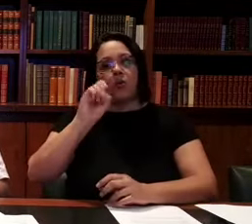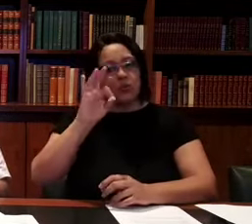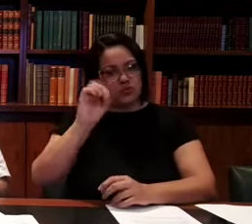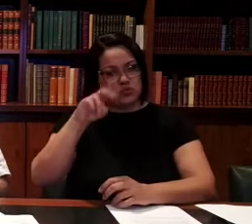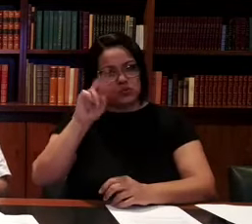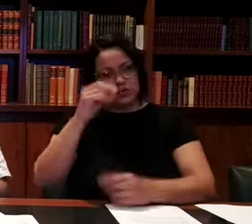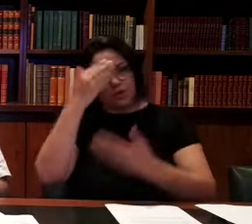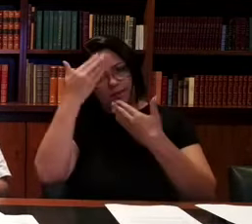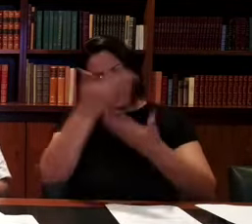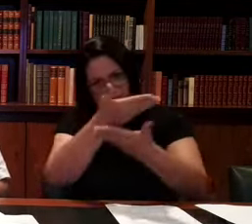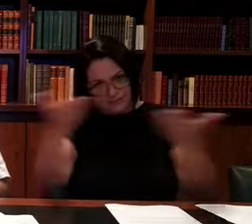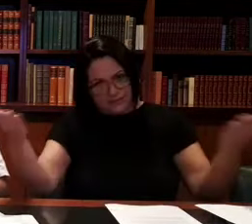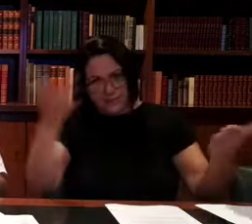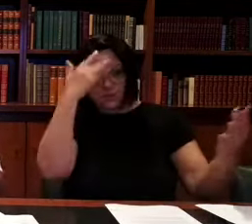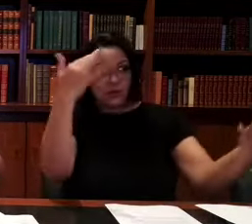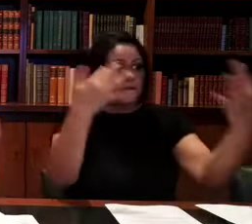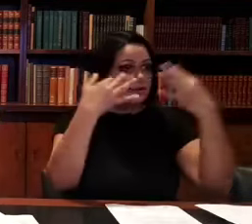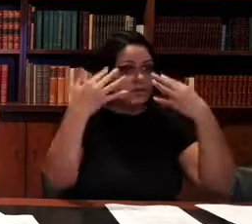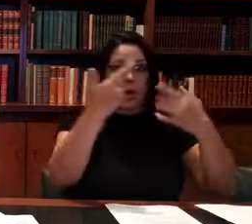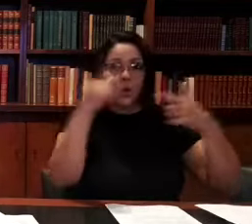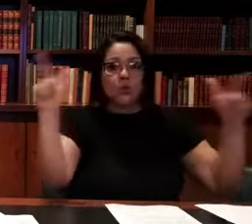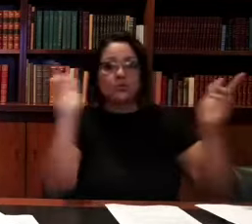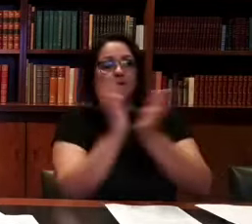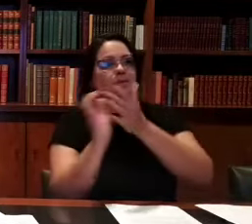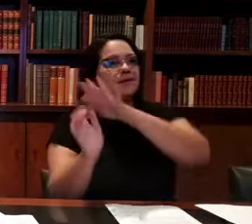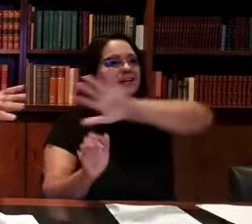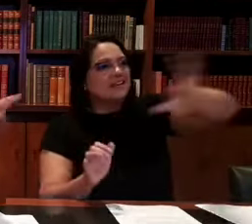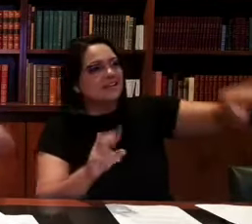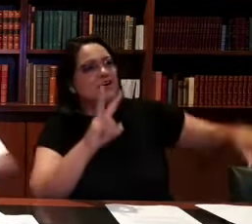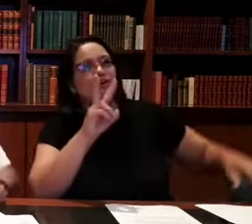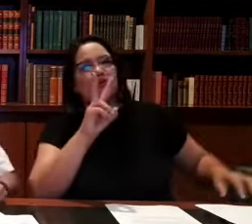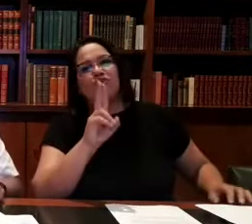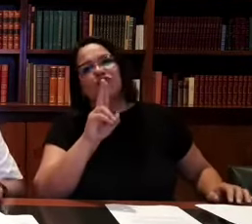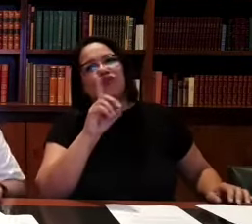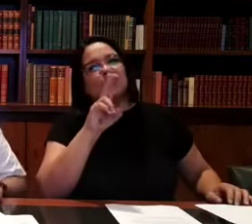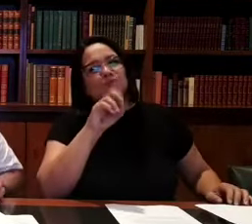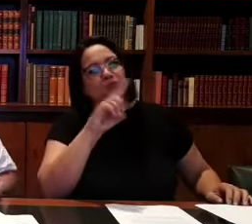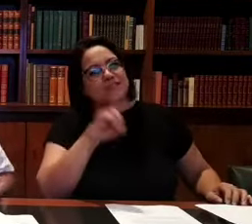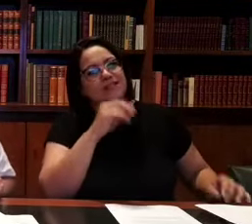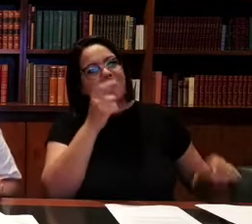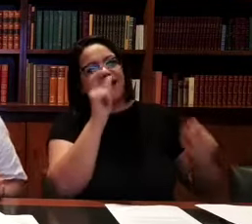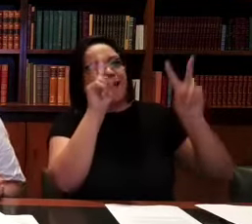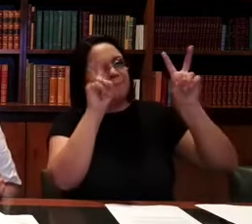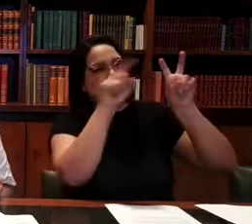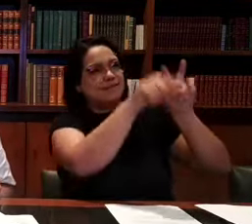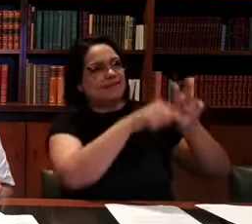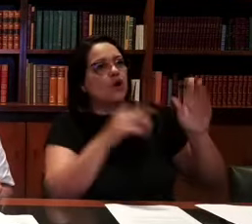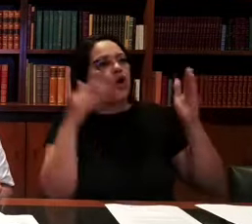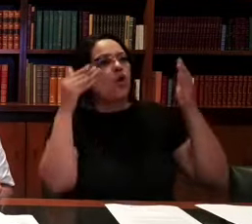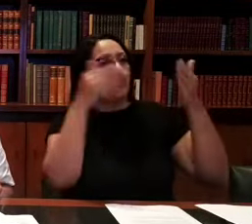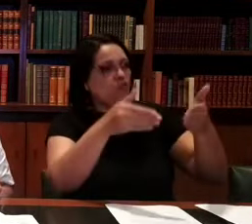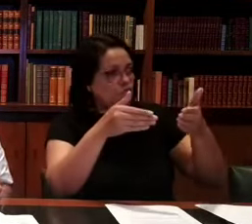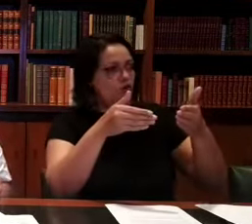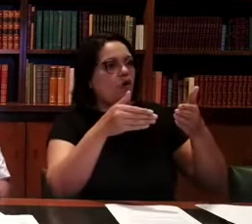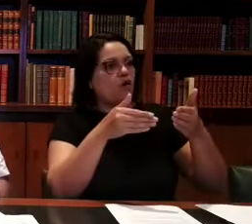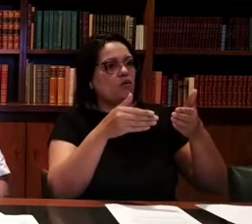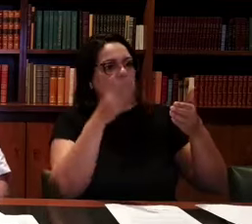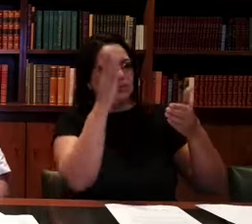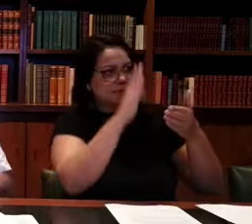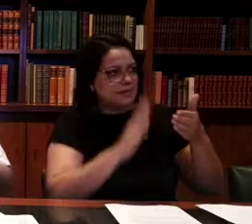obrigado a vocês pessoal tão assistindo de outras redes era o motorzinho nervoso culpa foco do Brasil também